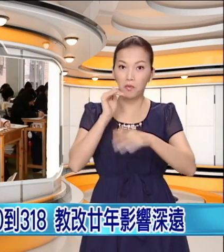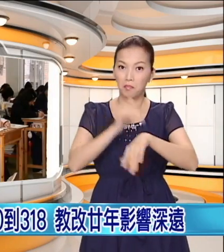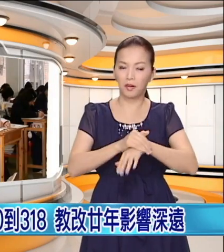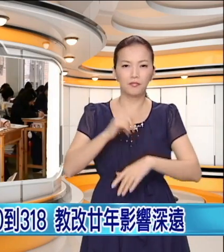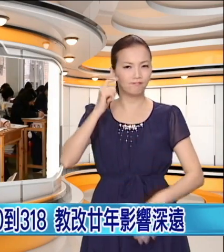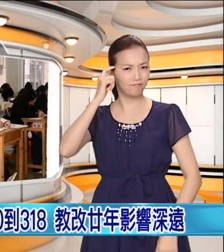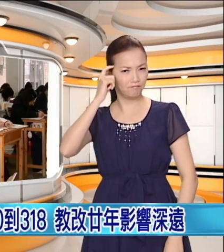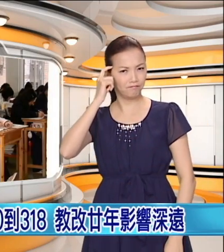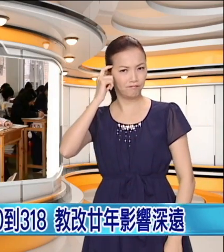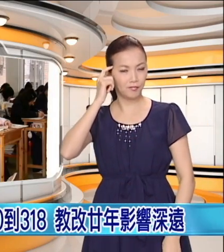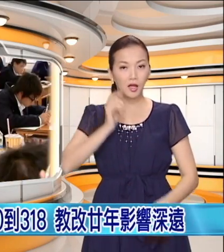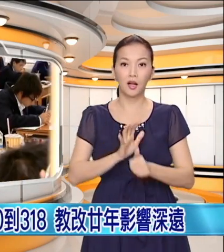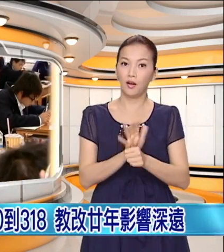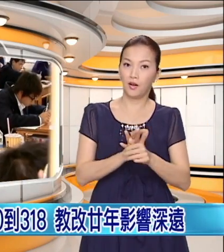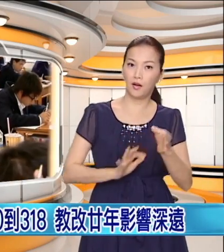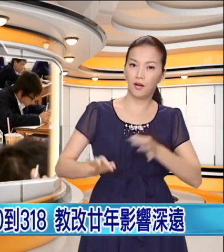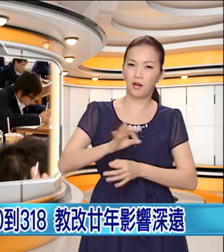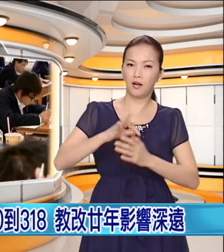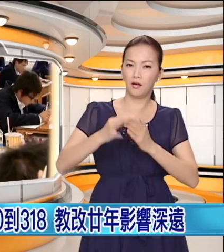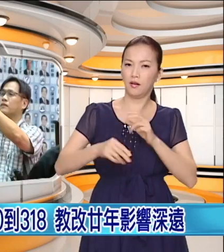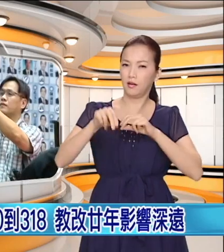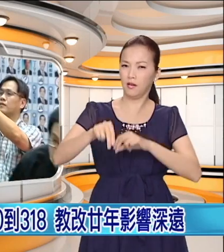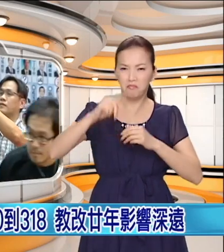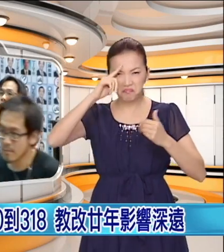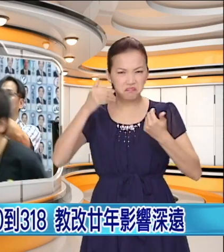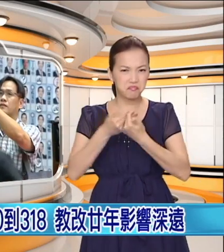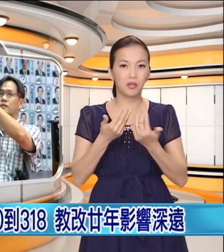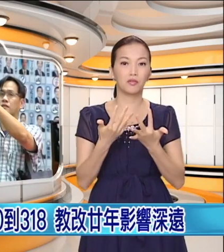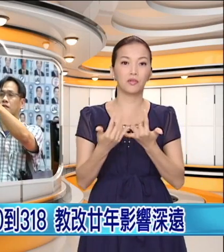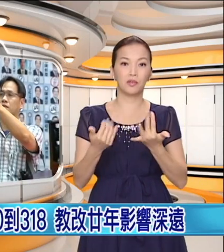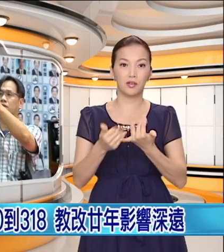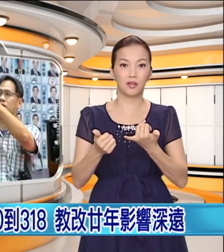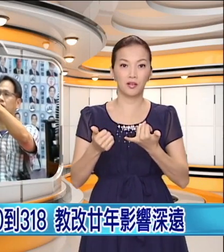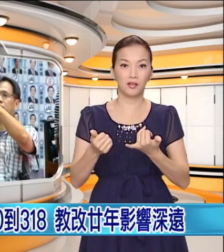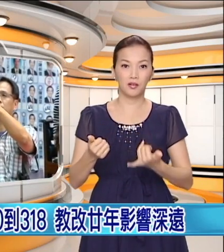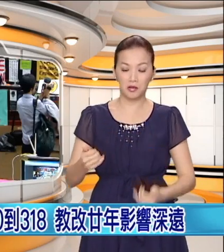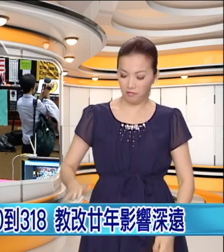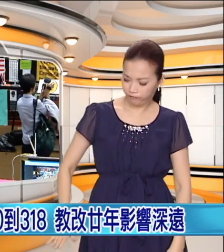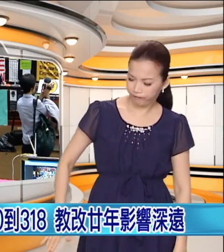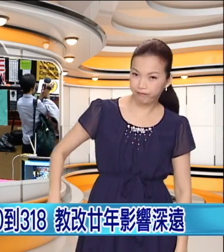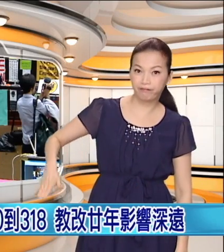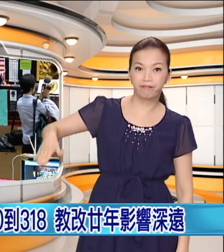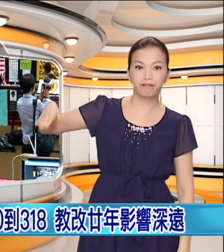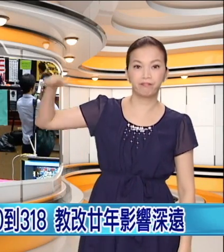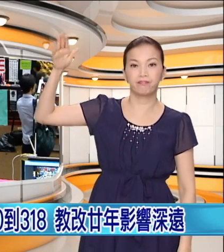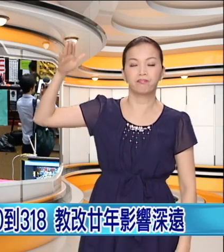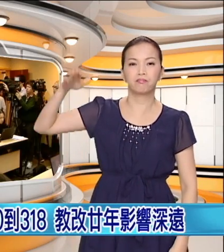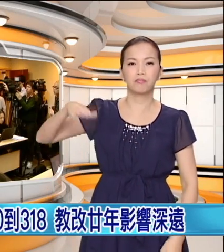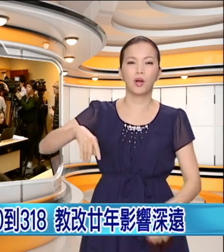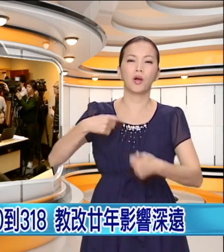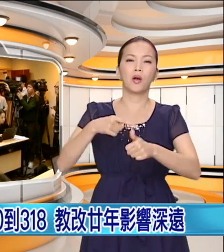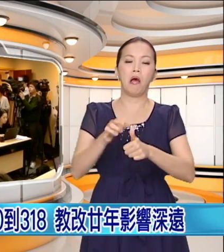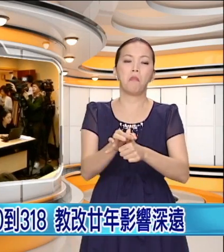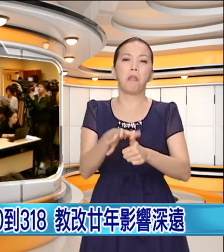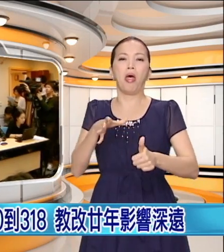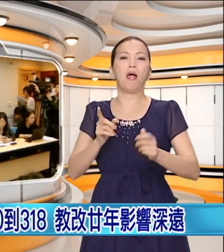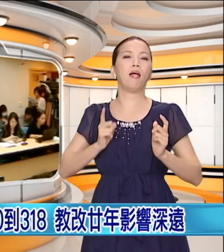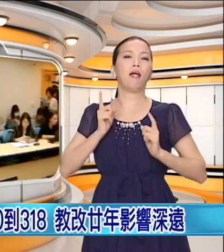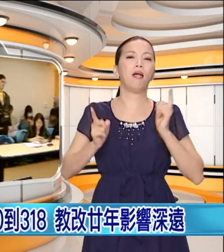放。有学者认为，目前反服贸的这批学生，正好反映了台湾教育的松绑跟现